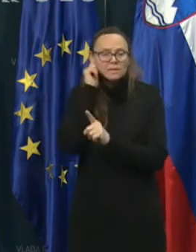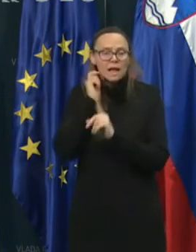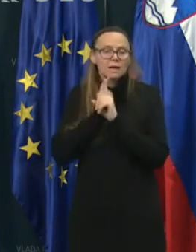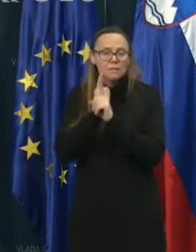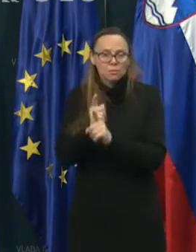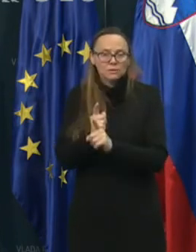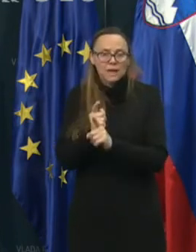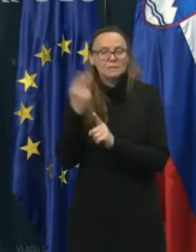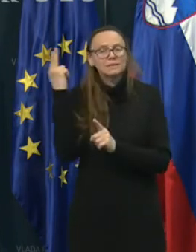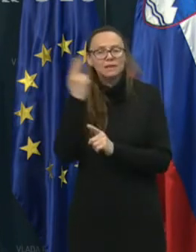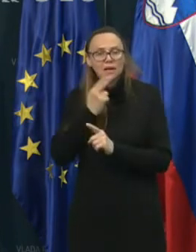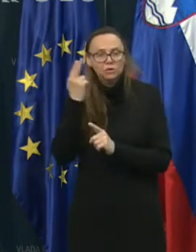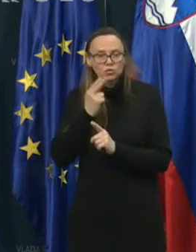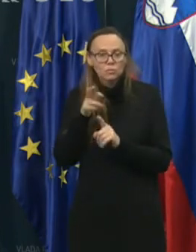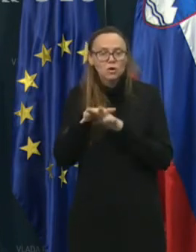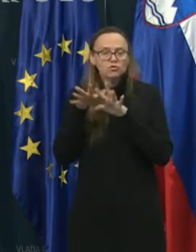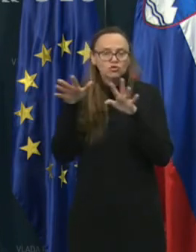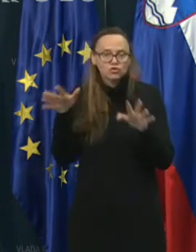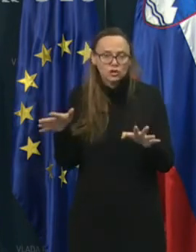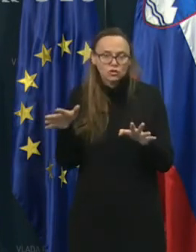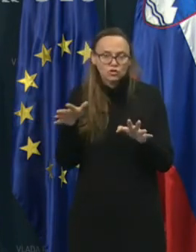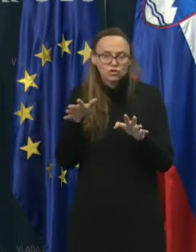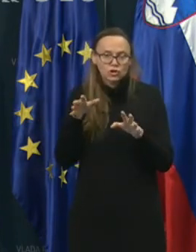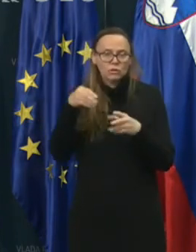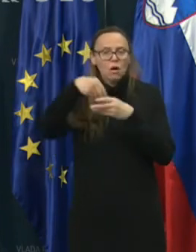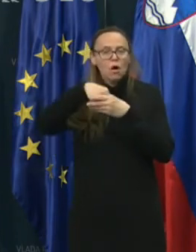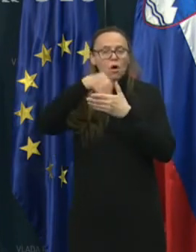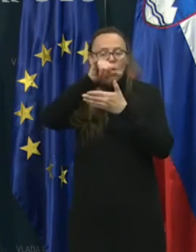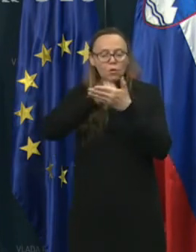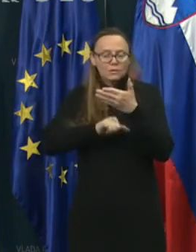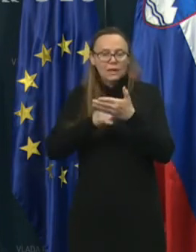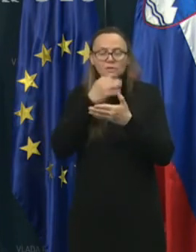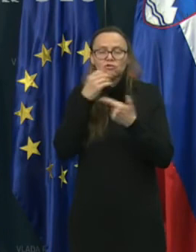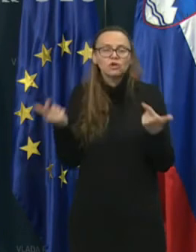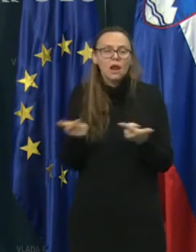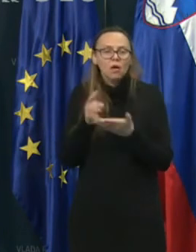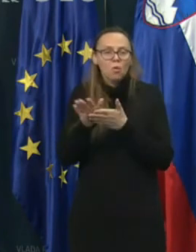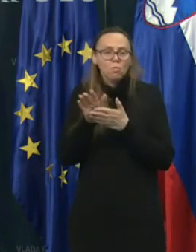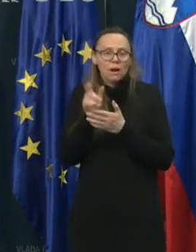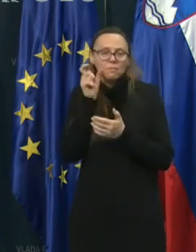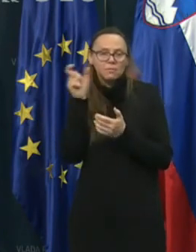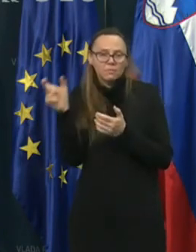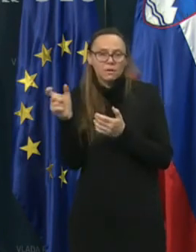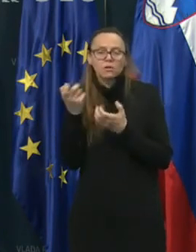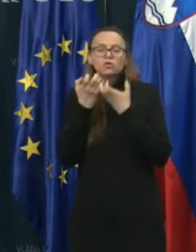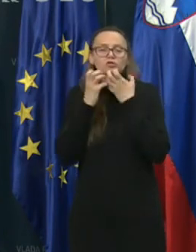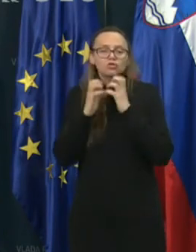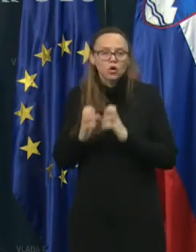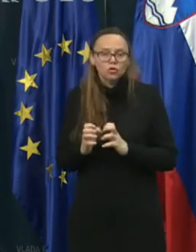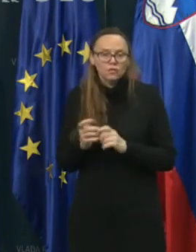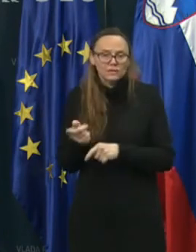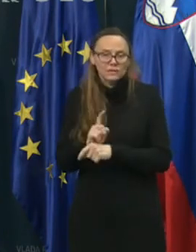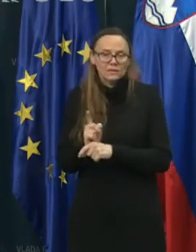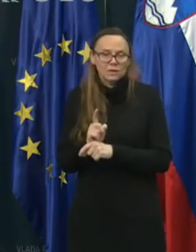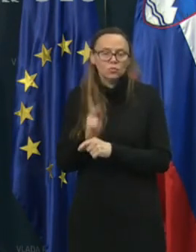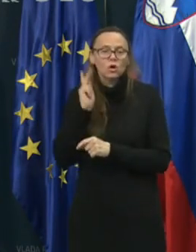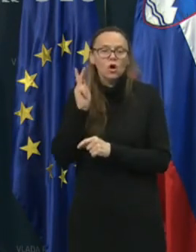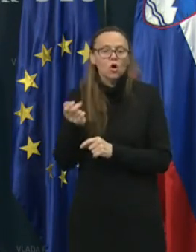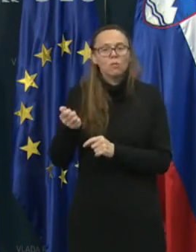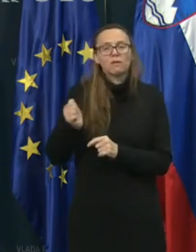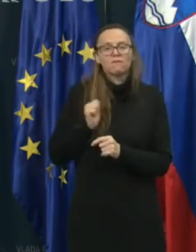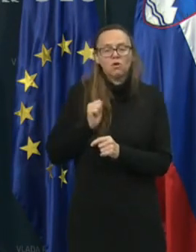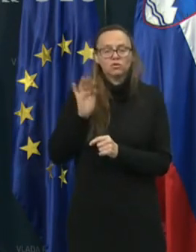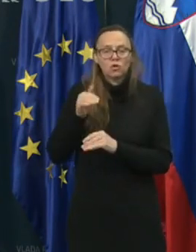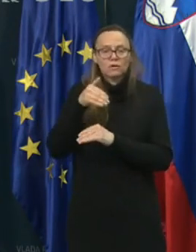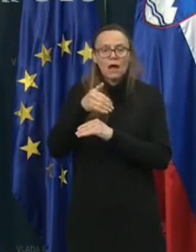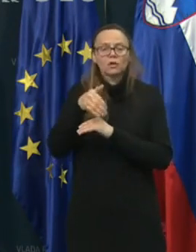poslanci razumejo širši kontekst, ta, če smem uporabiti termin, zgodovinski trenutek, ko bi vojsko na